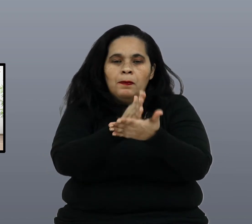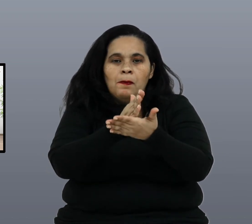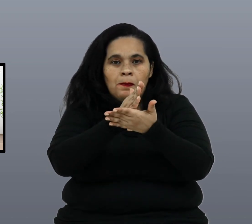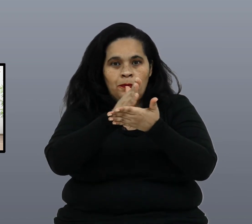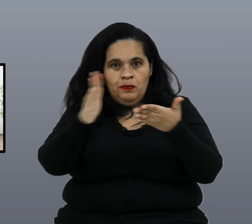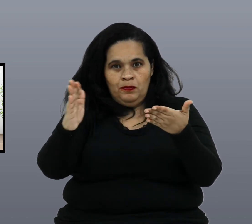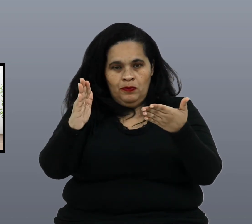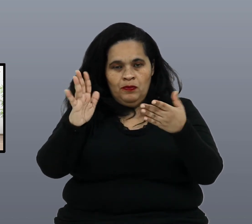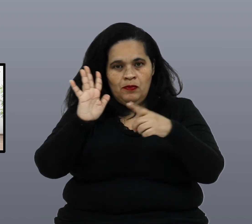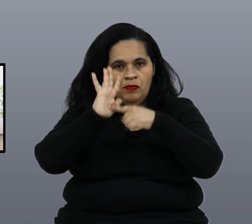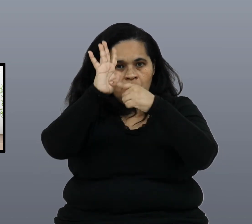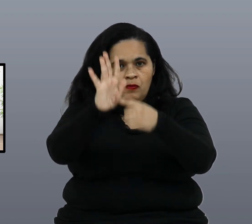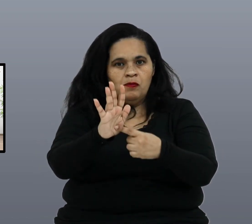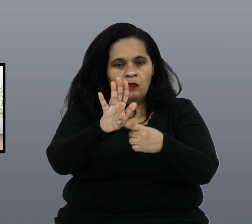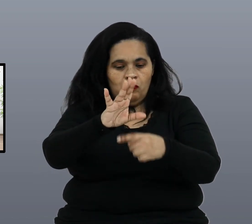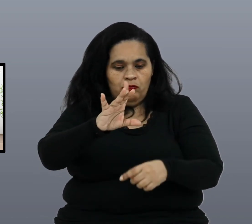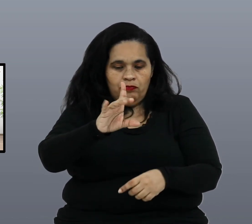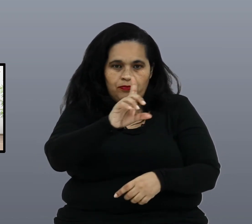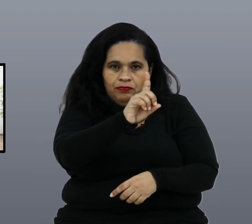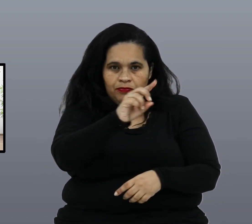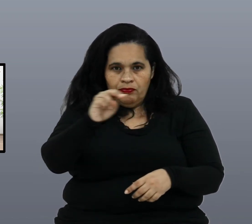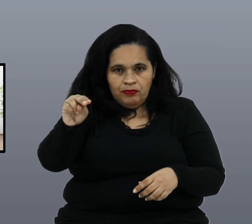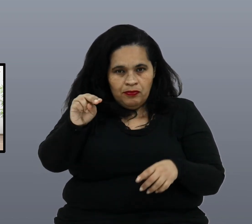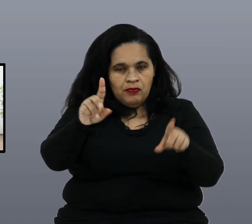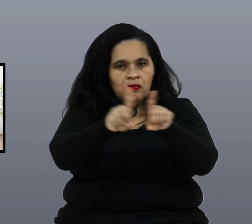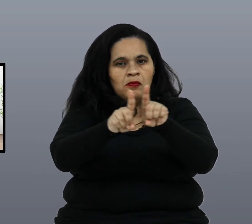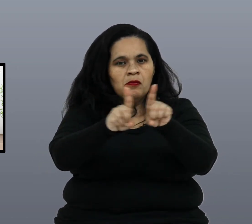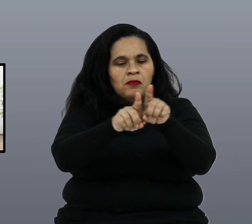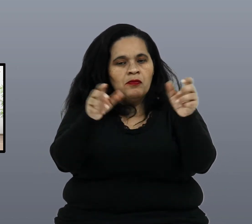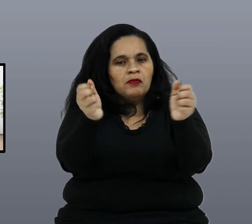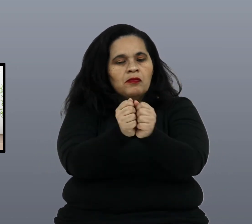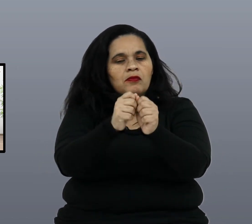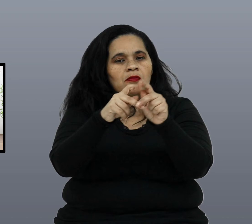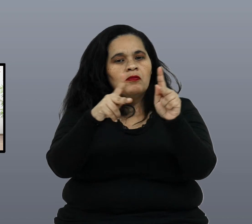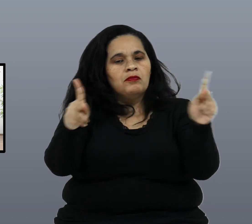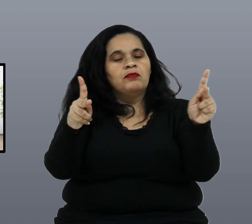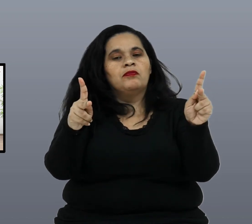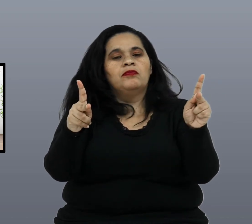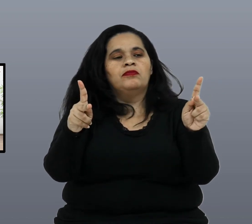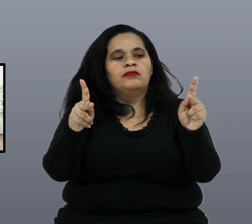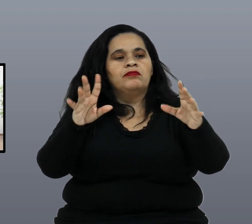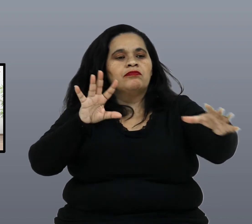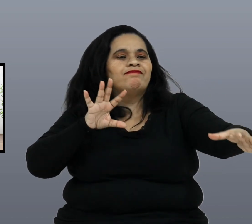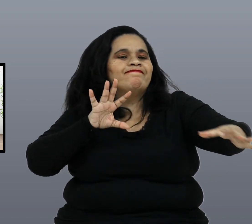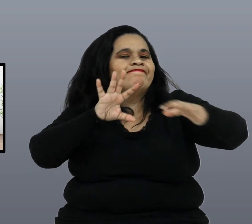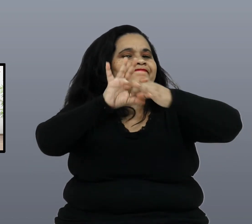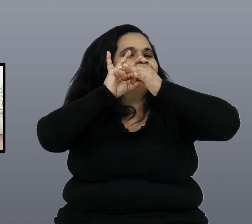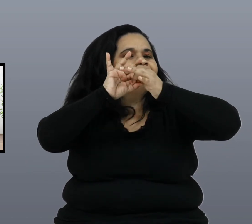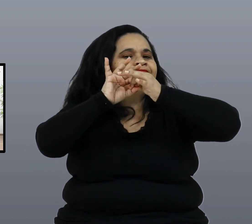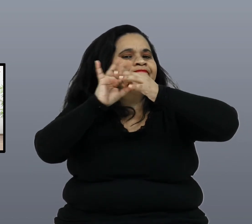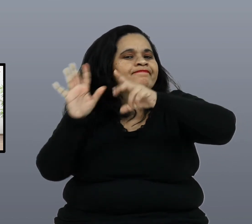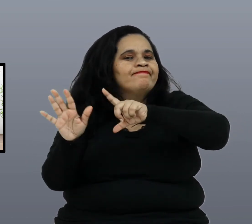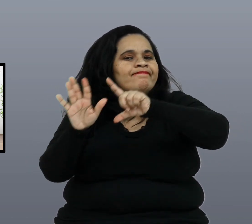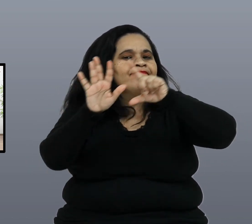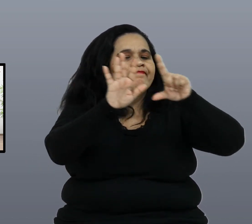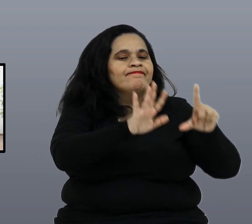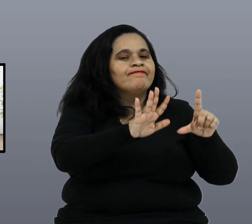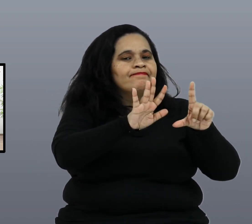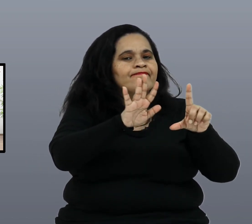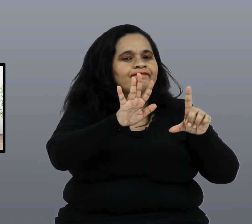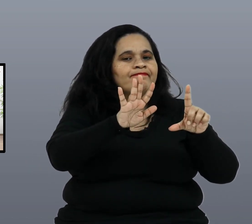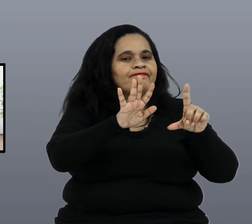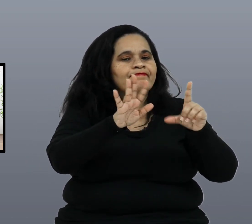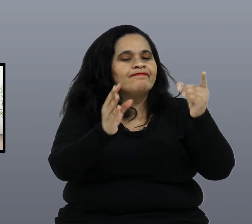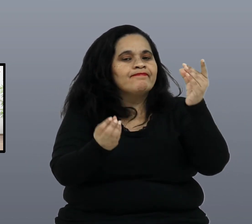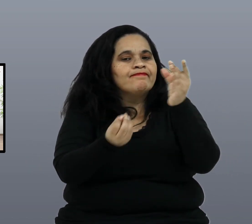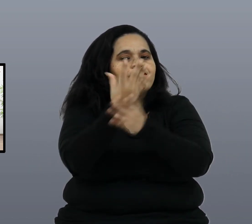aparece aqui em Daniel e vai aparecer em Apocalipse. Tem a ligação lá com as semanas que aparecem também lá